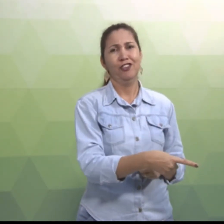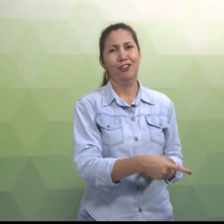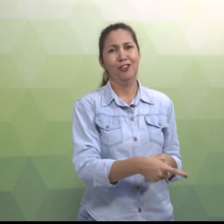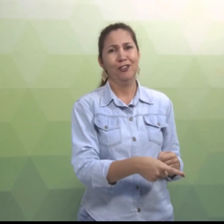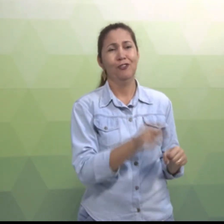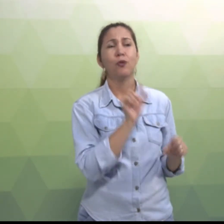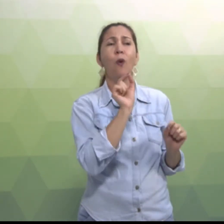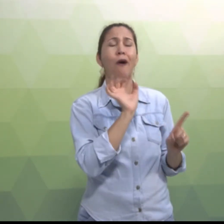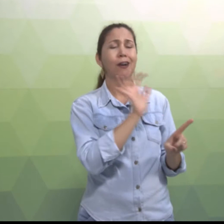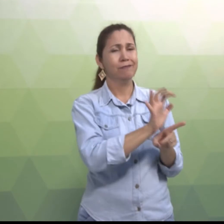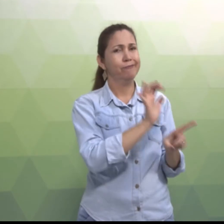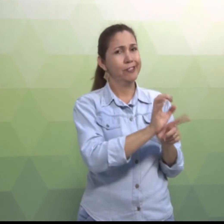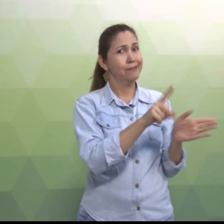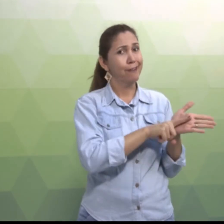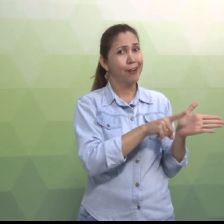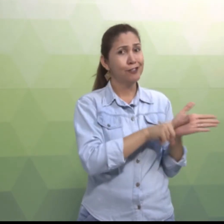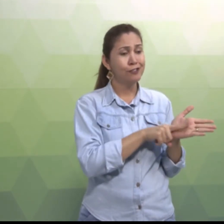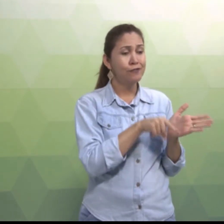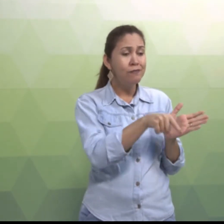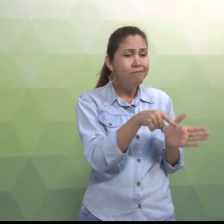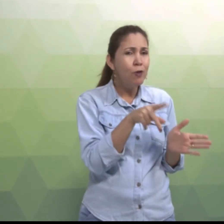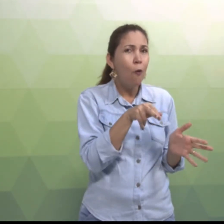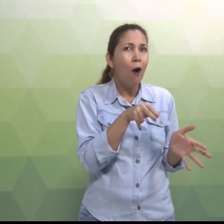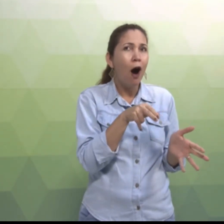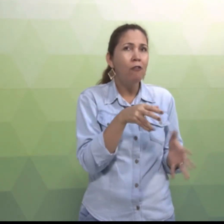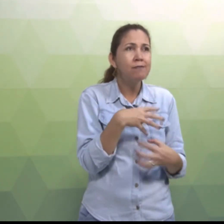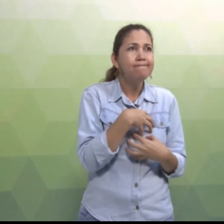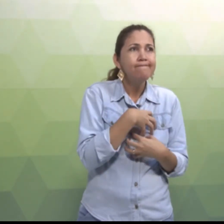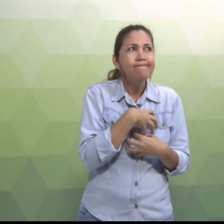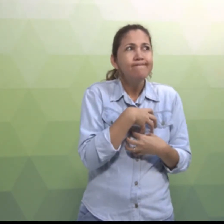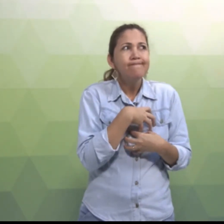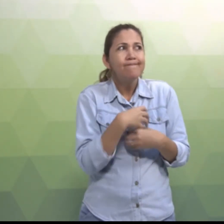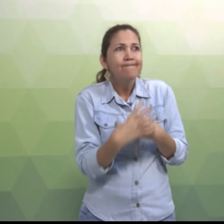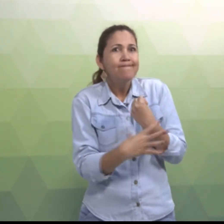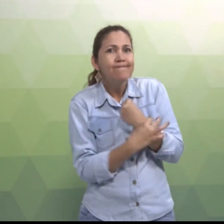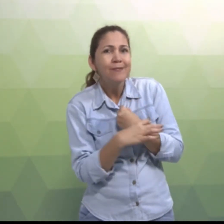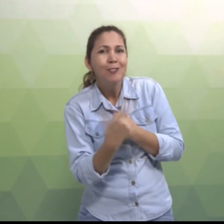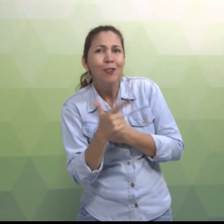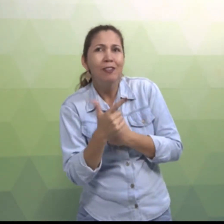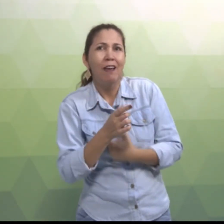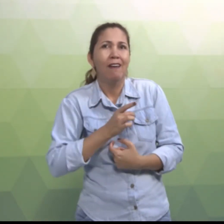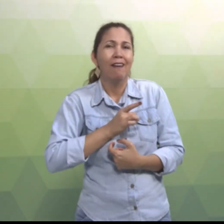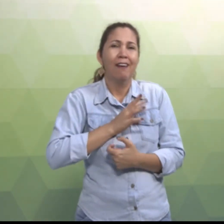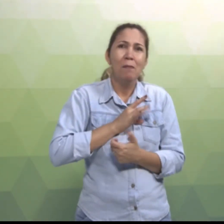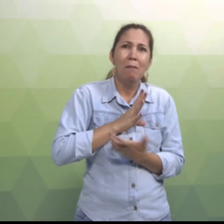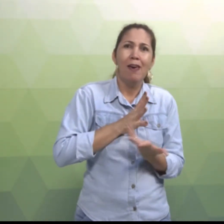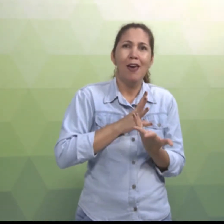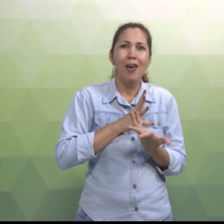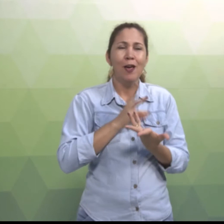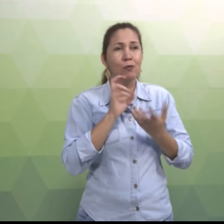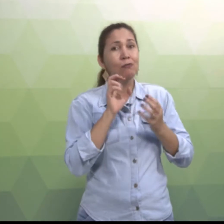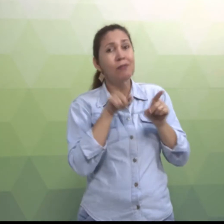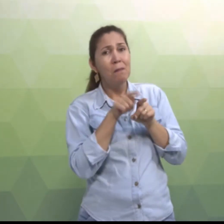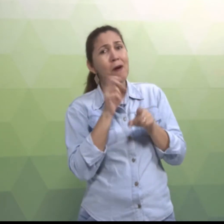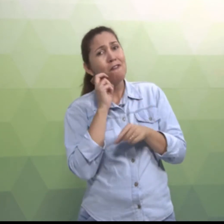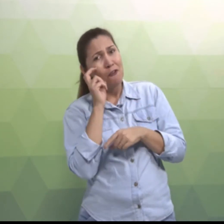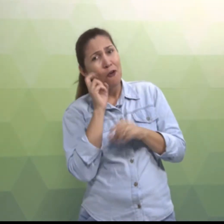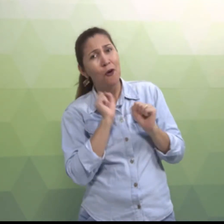Então, a família proíbe o uso da língua de sinais em outros espaços, na escola. Então, com isso, esse surdo ele fica inseguro,